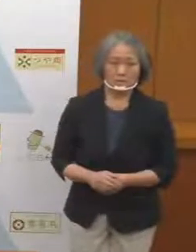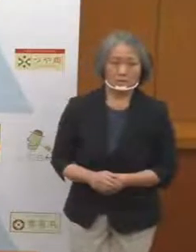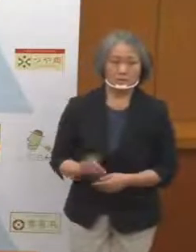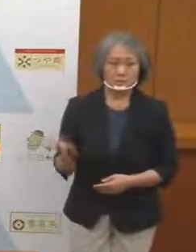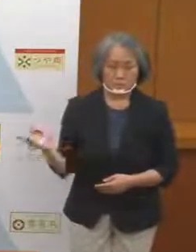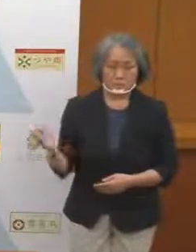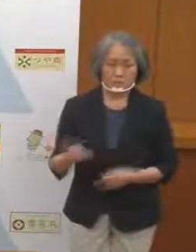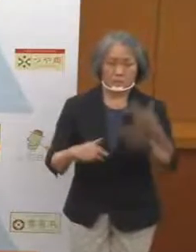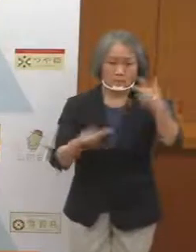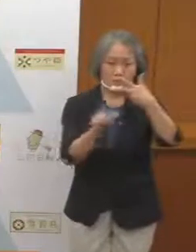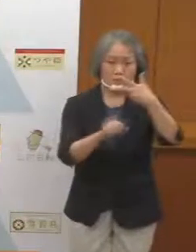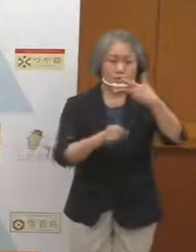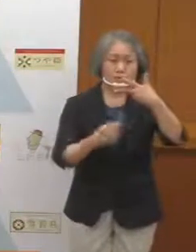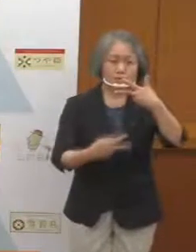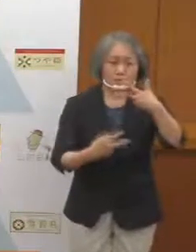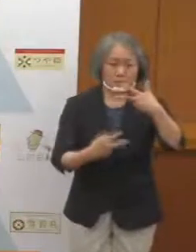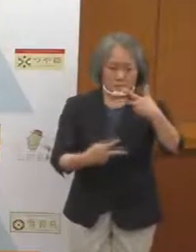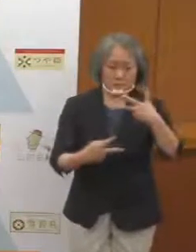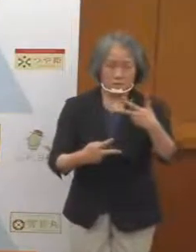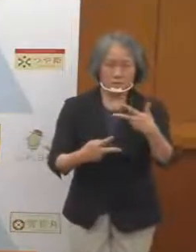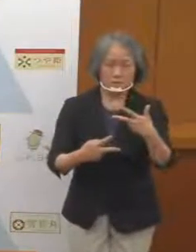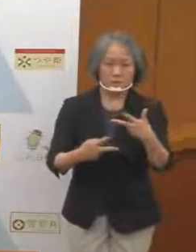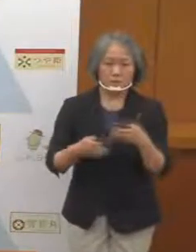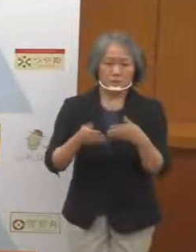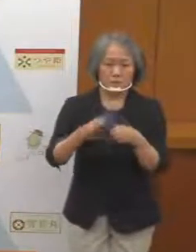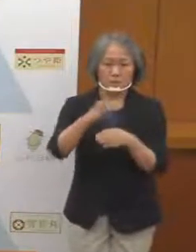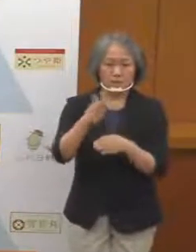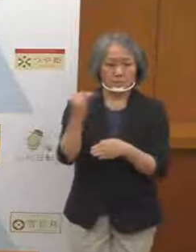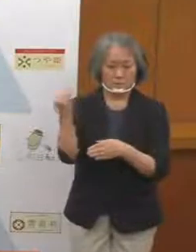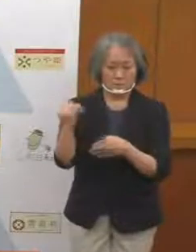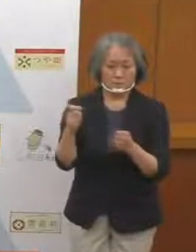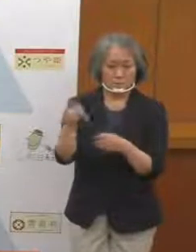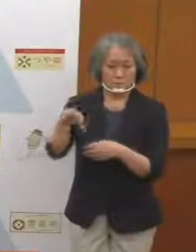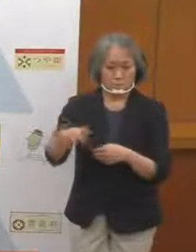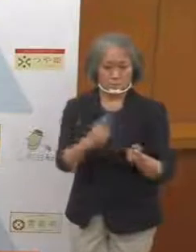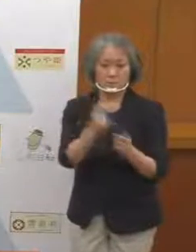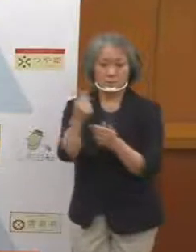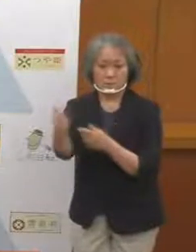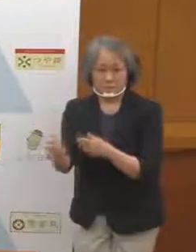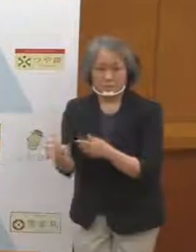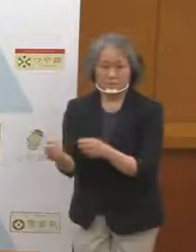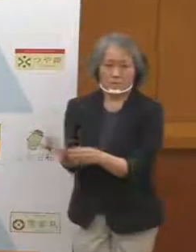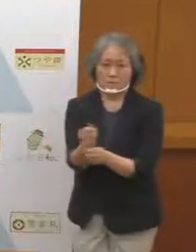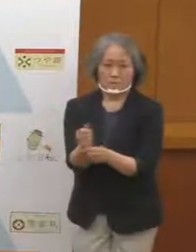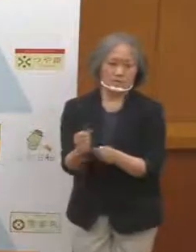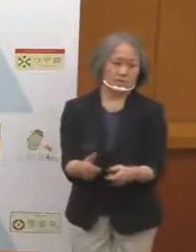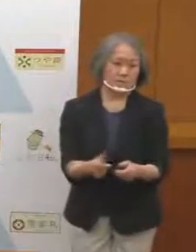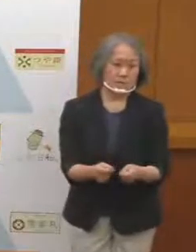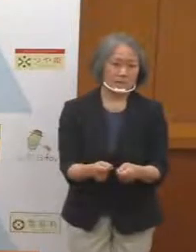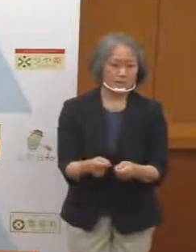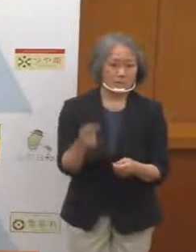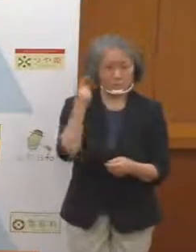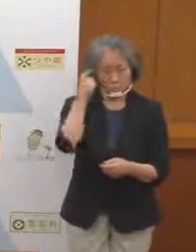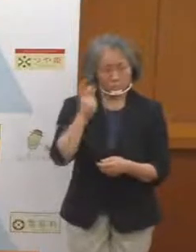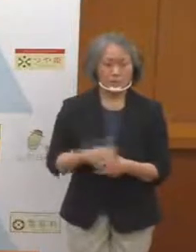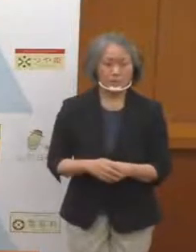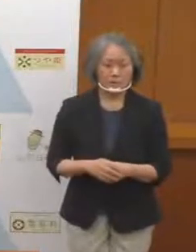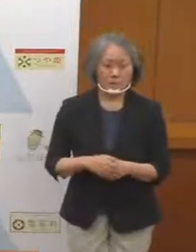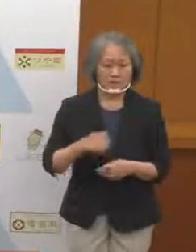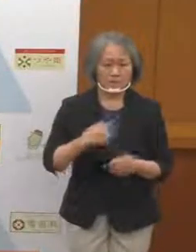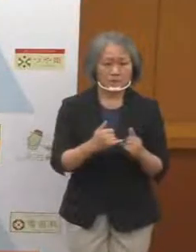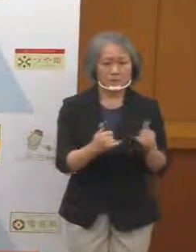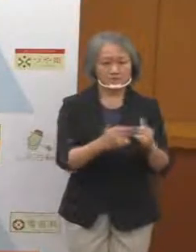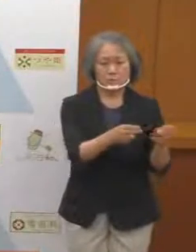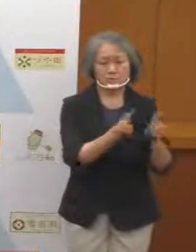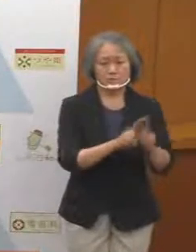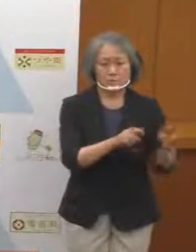されて今激励をされていたと思いますはいこれについてですねまあ自民党関係者からはもう一部ちょっと